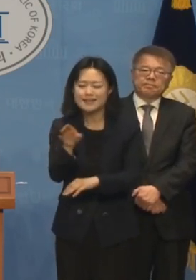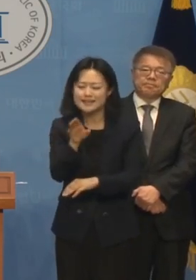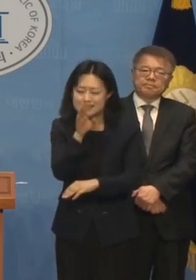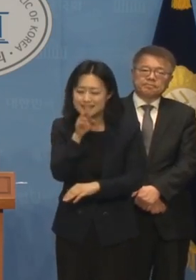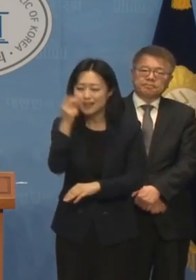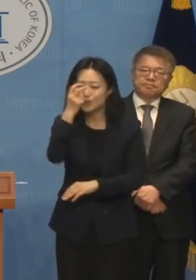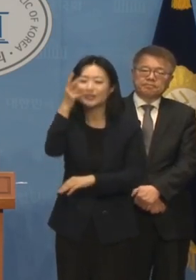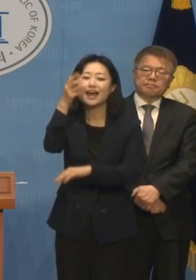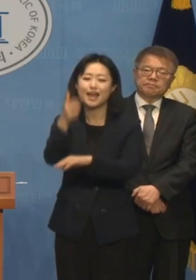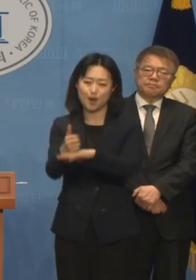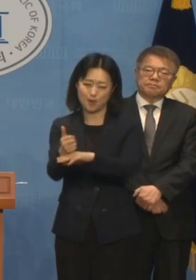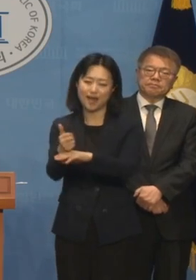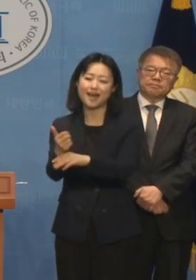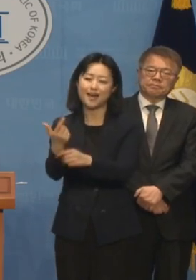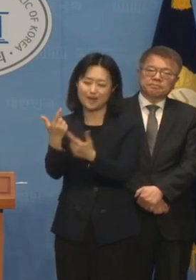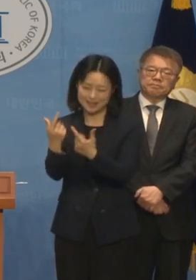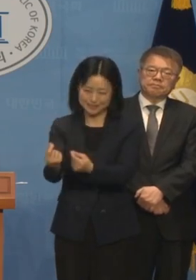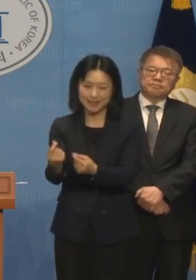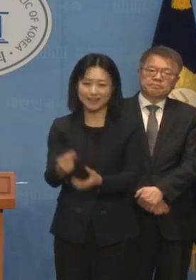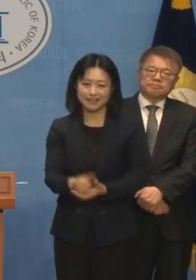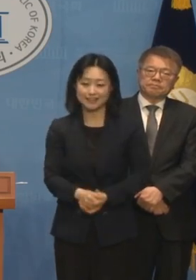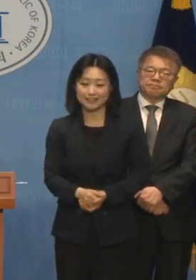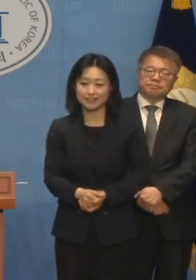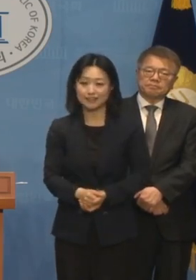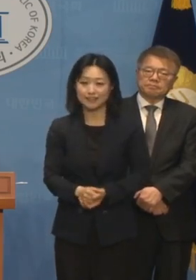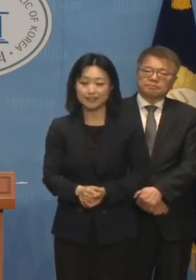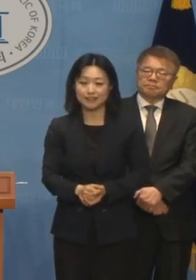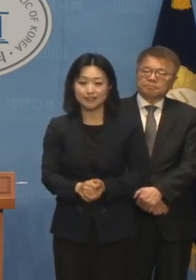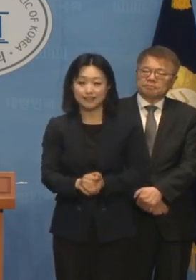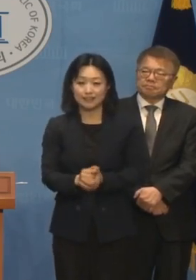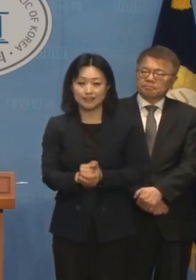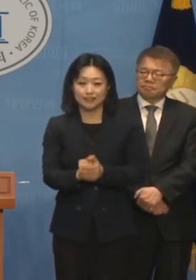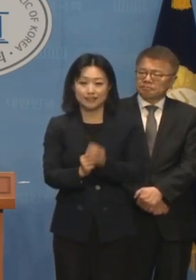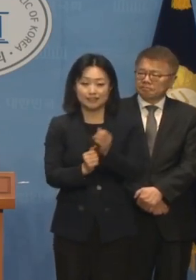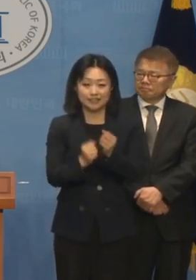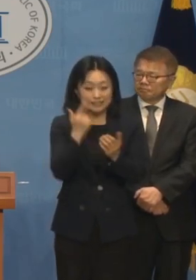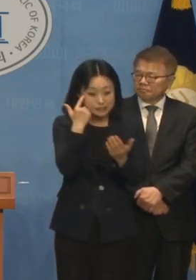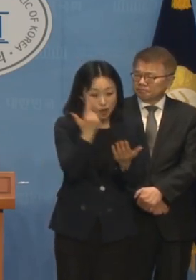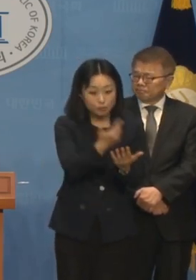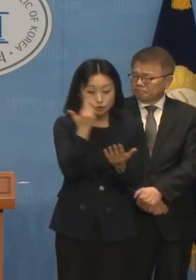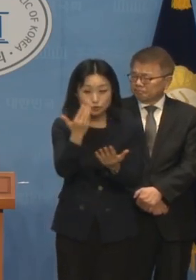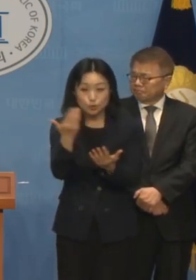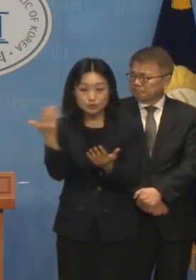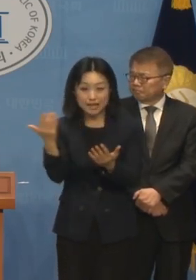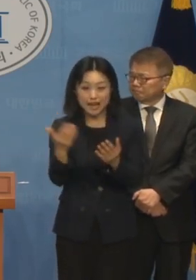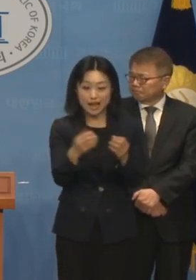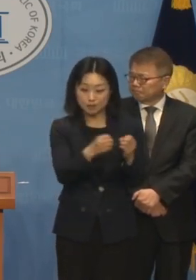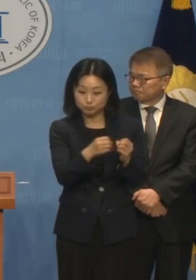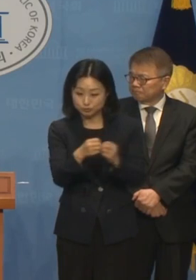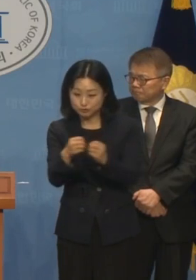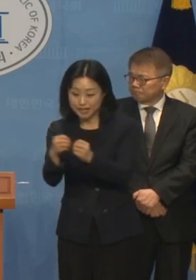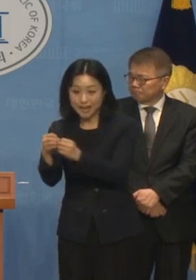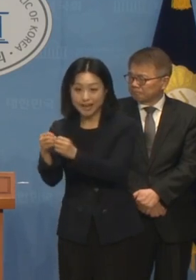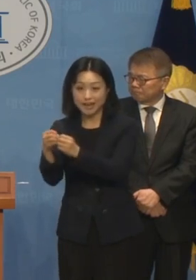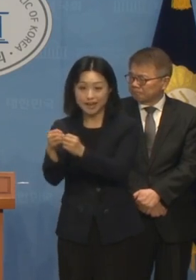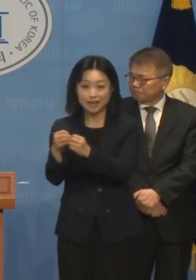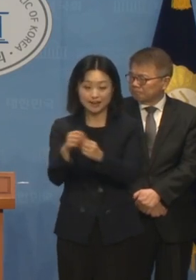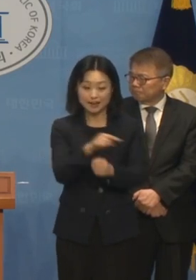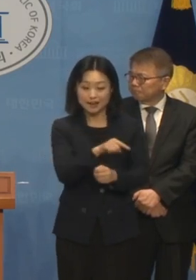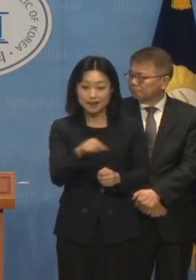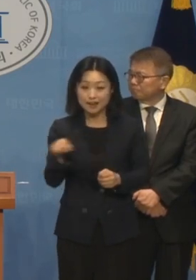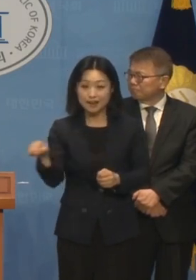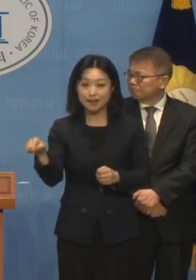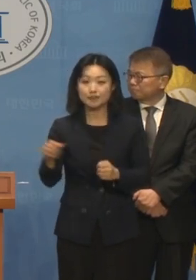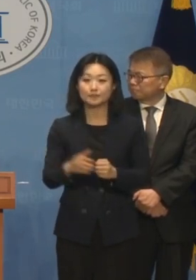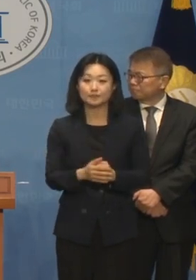조사 결과라고 말씀드릴 수 있습니다. 설문조사 문항은 이해 당사자들로 구성된